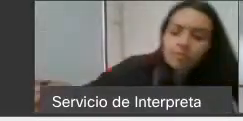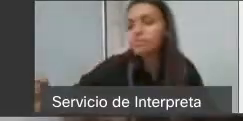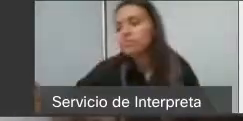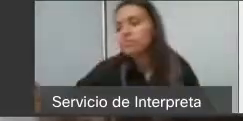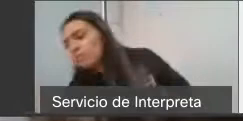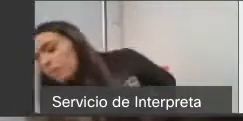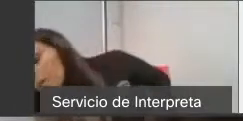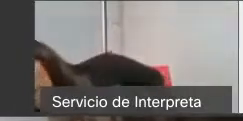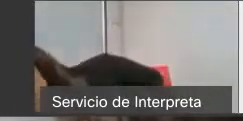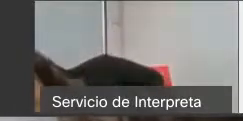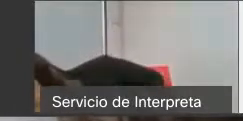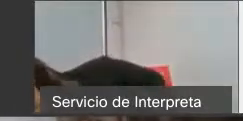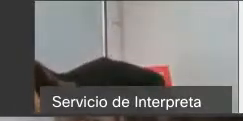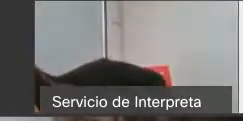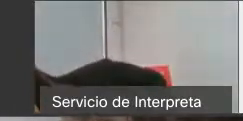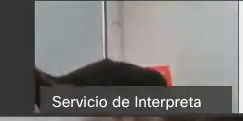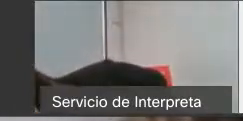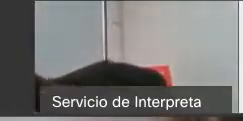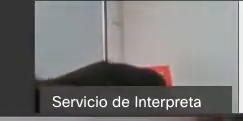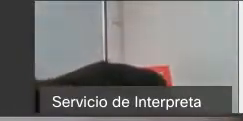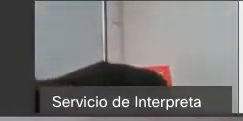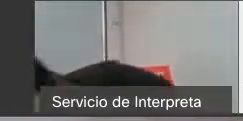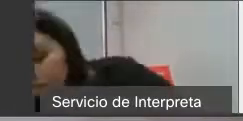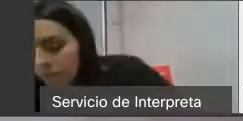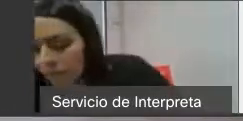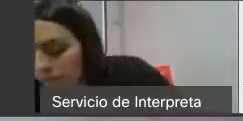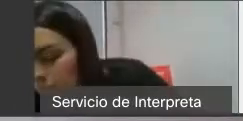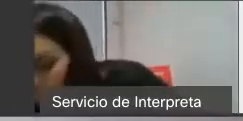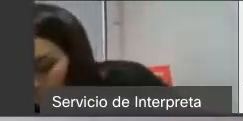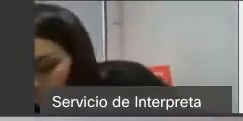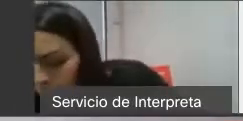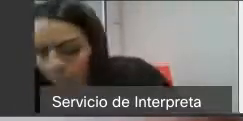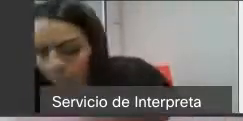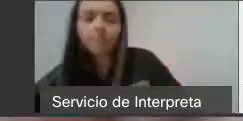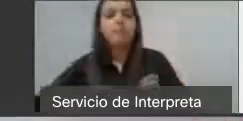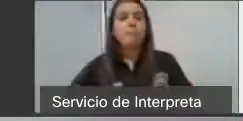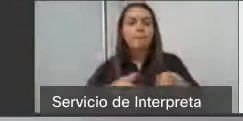Y tengo conectado un micrófono que es como el original.